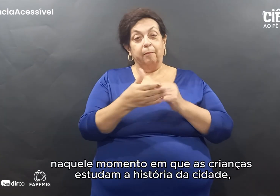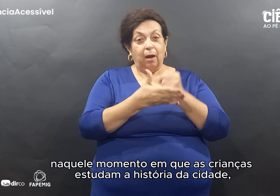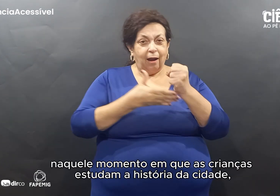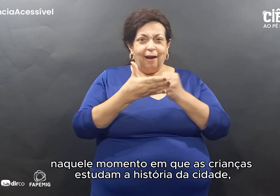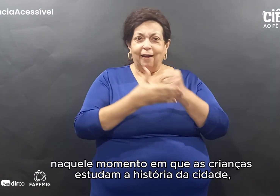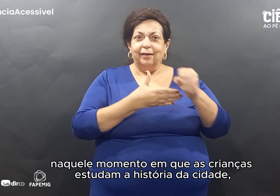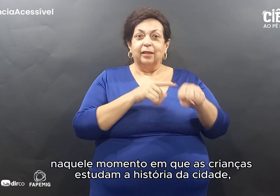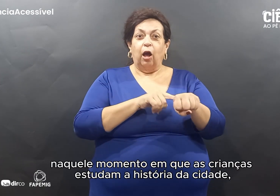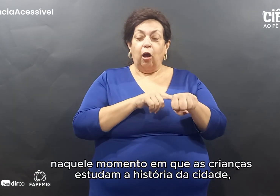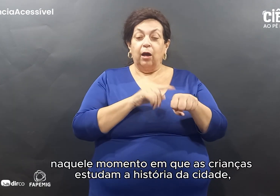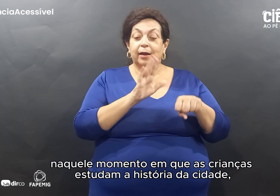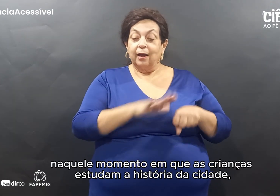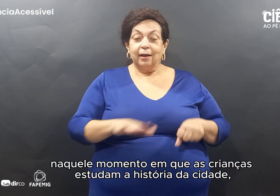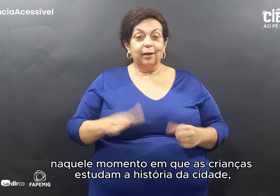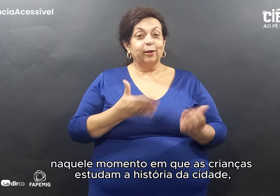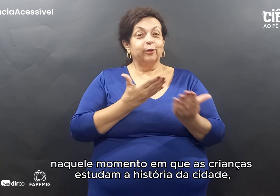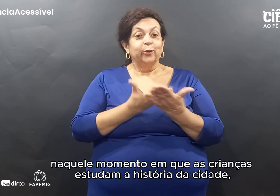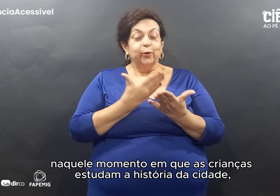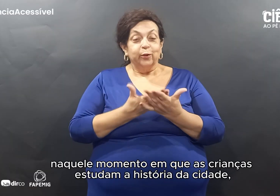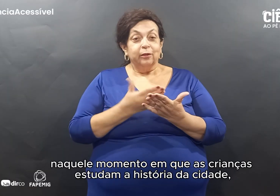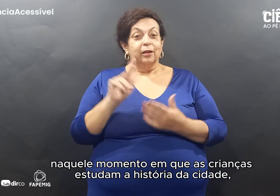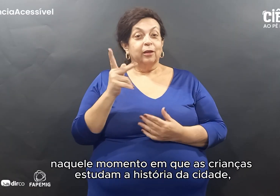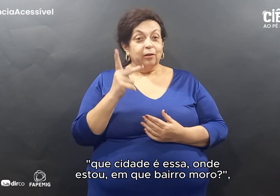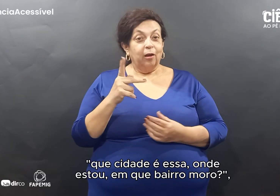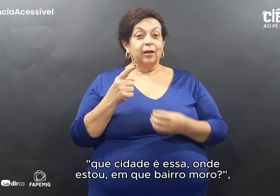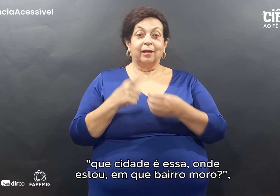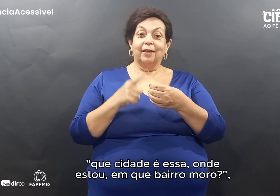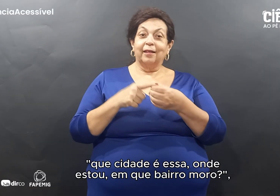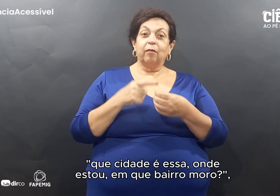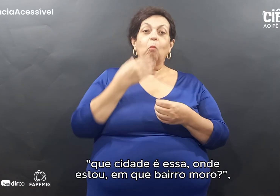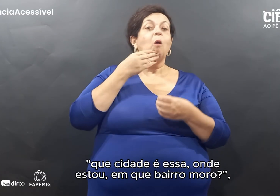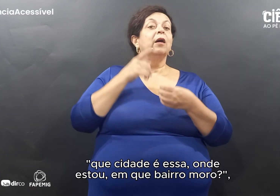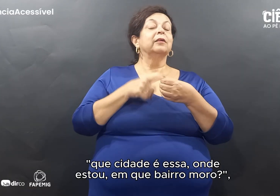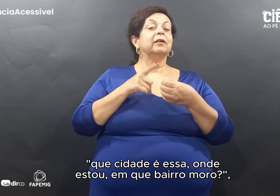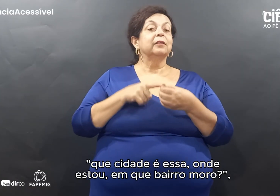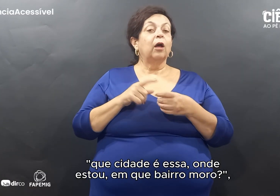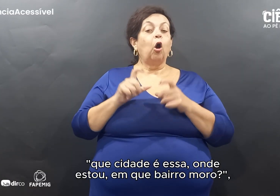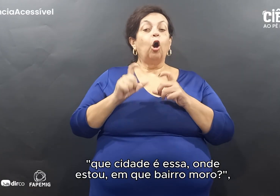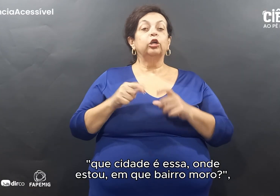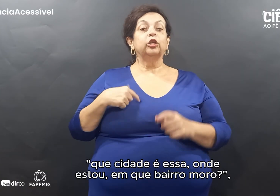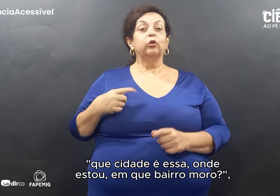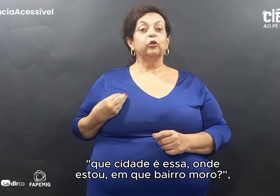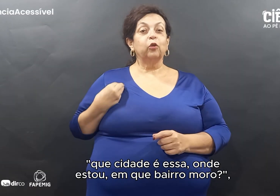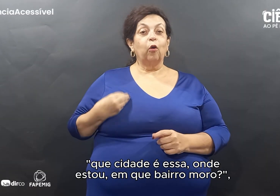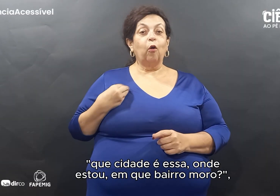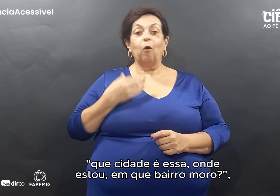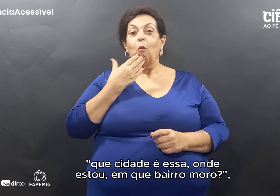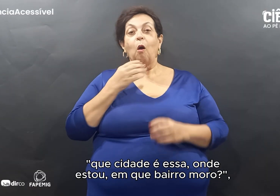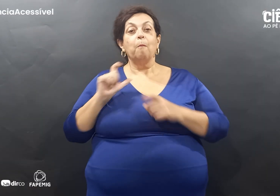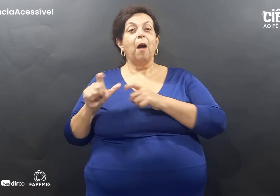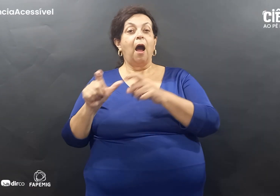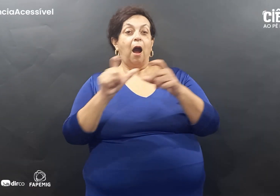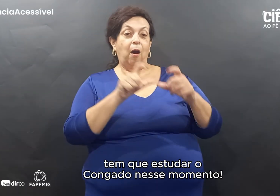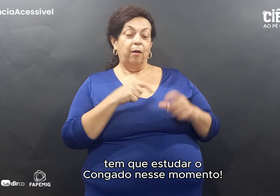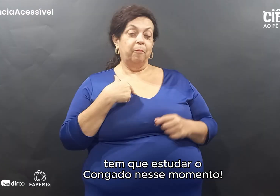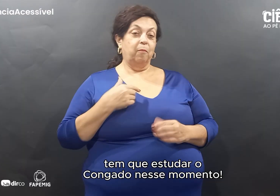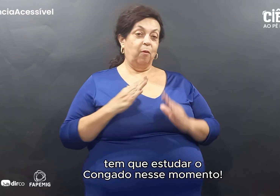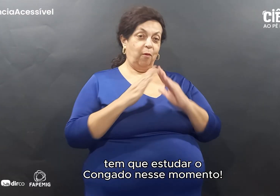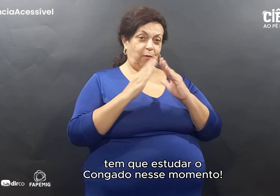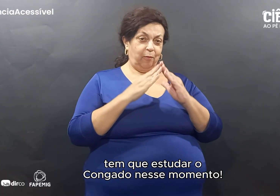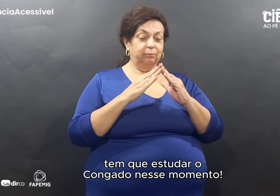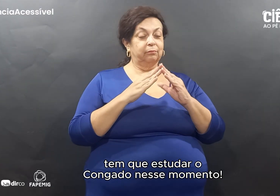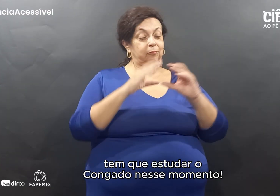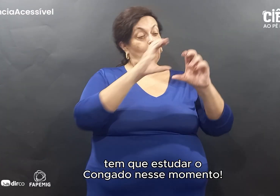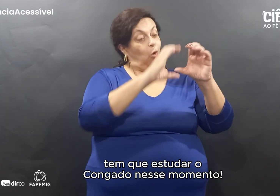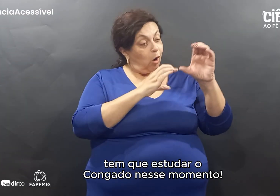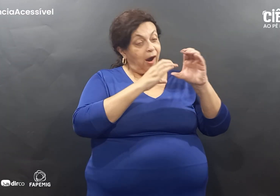naquele momento em que as crianças estudam a história da cidade, né? Que cidade é essa? Onde estou? Em que bairro moro? Tem que estudar o